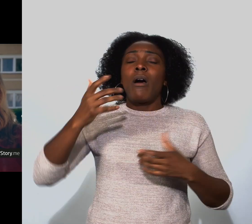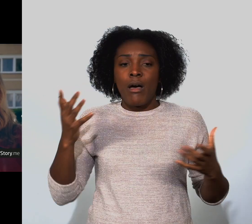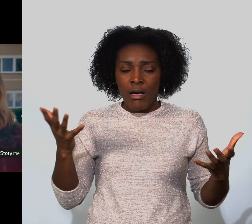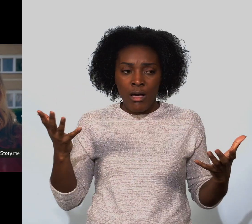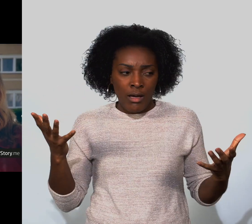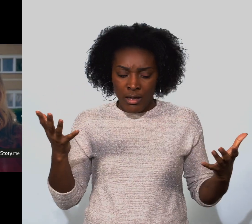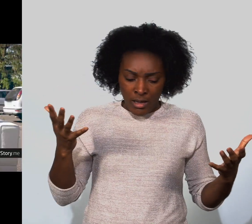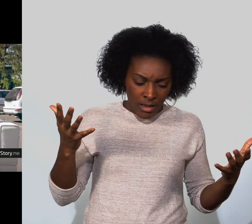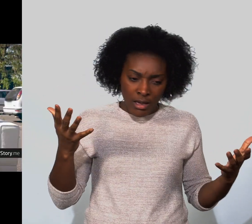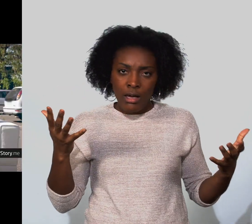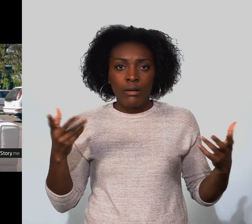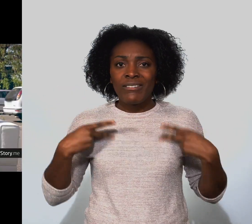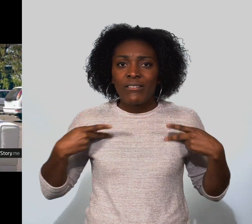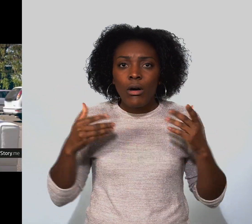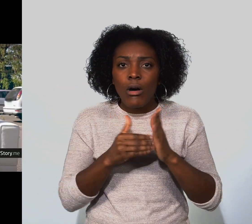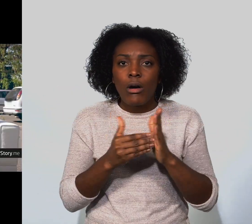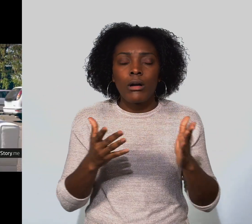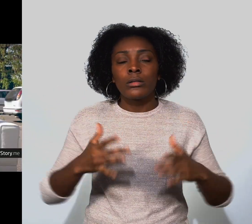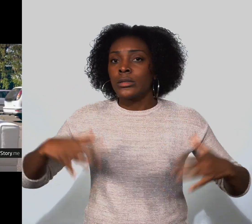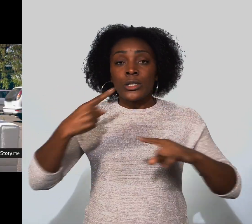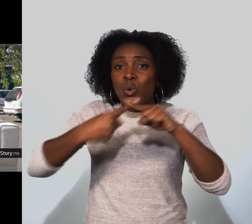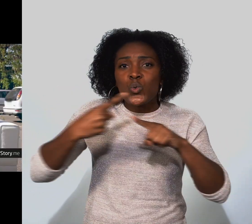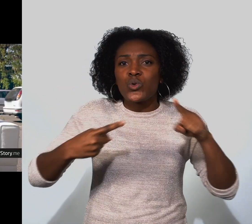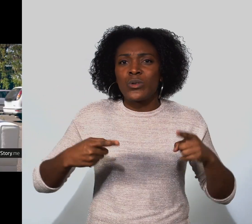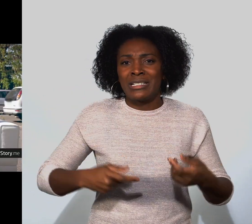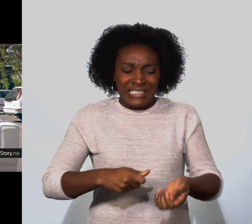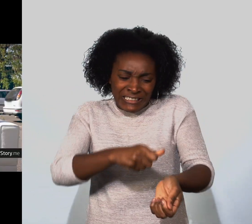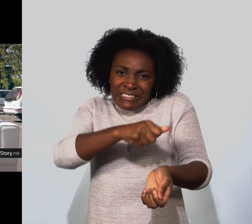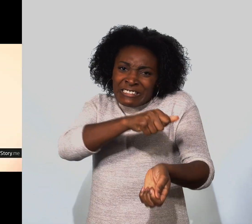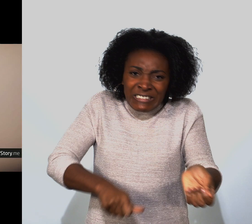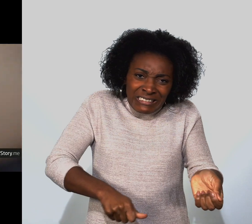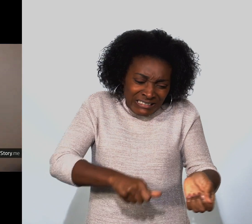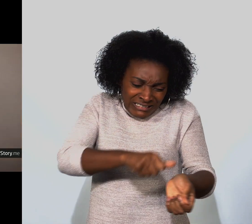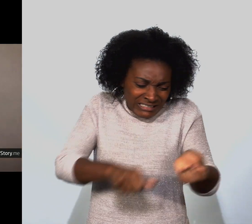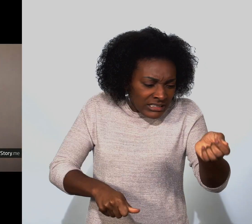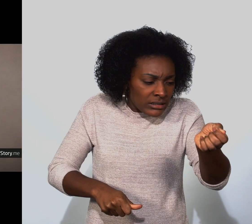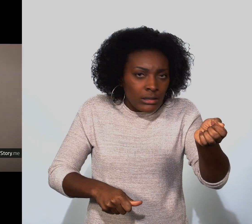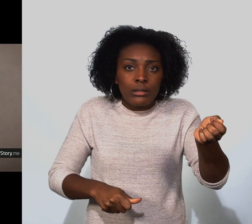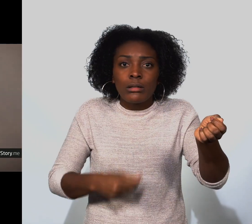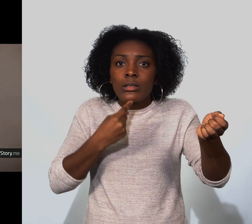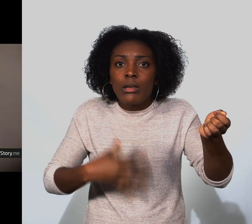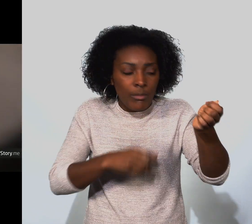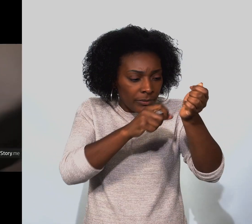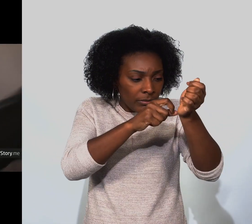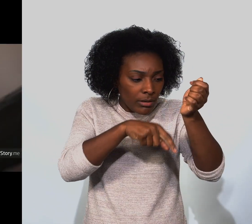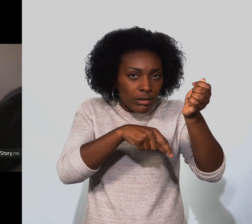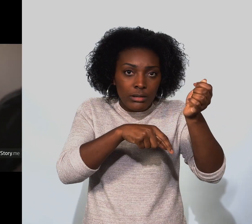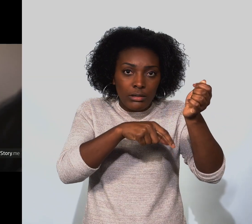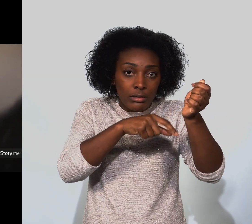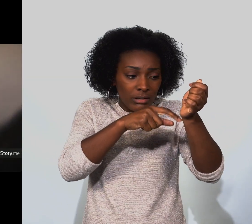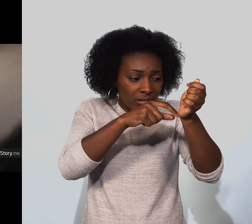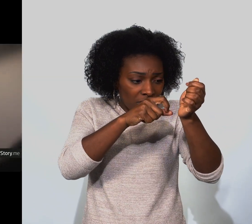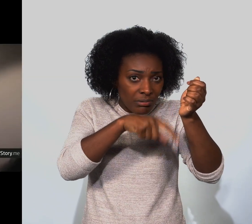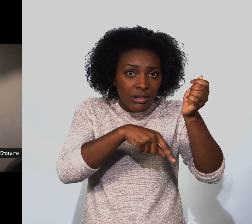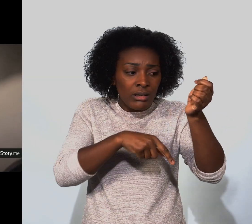venait toujours pas. Et finalement, j'ai pris un couteau, j'ai commencé à m'entailler les veines. Et là encore, mon sang coulait